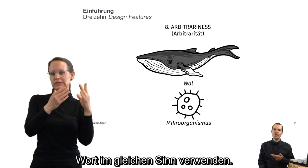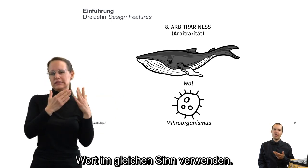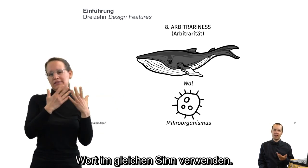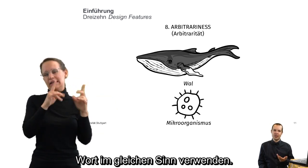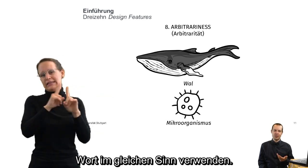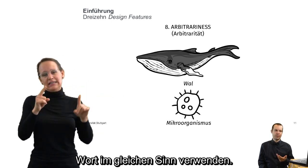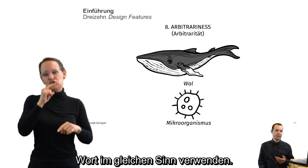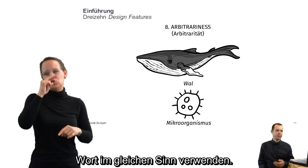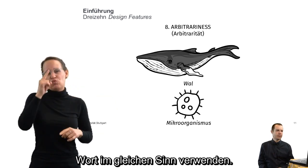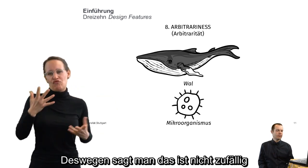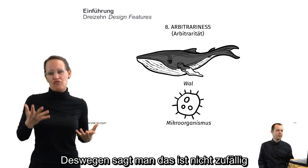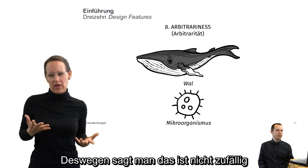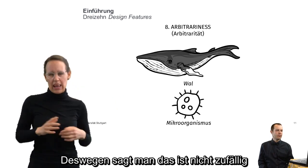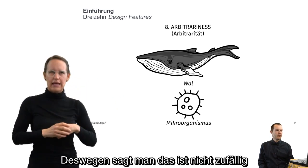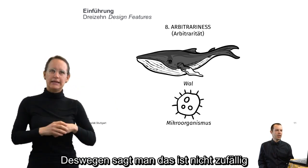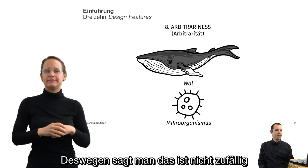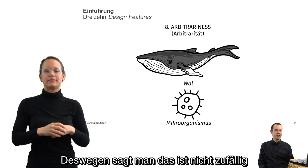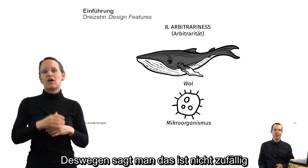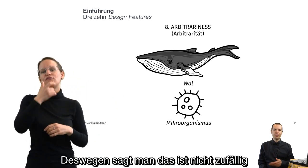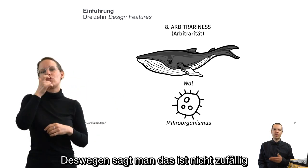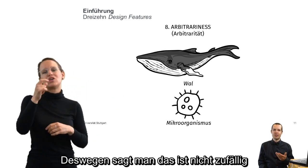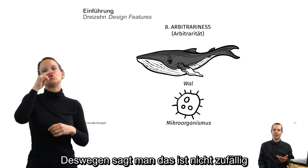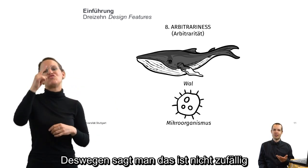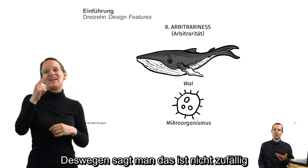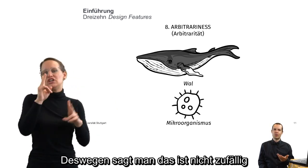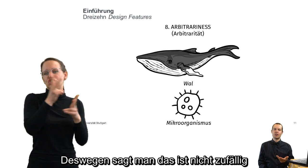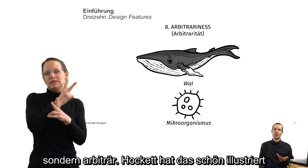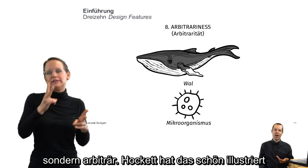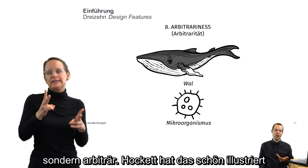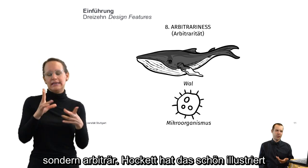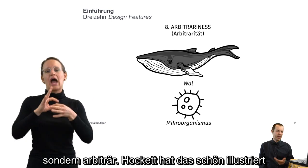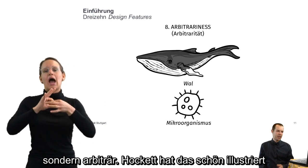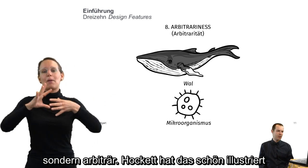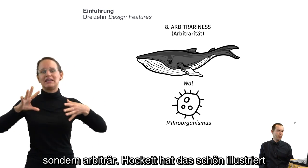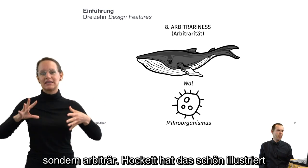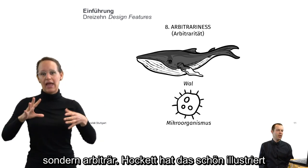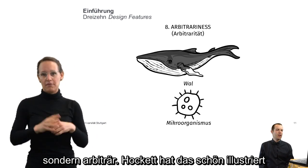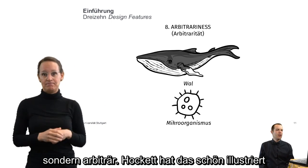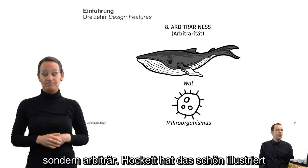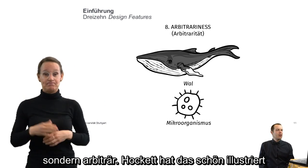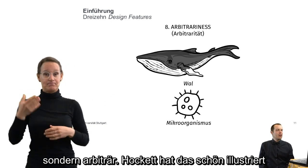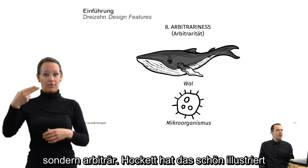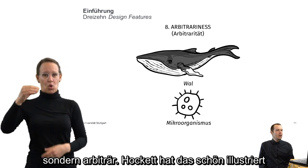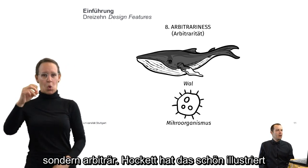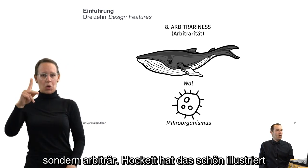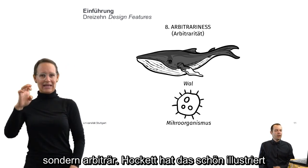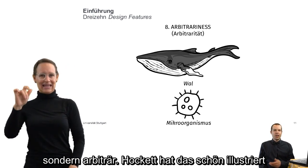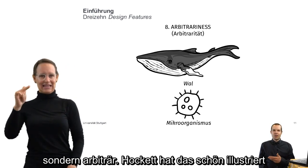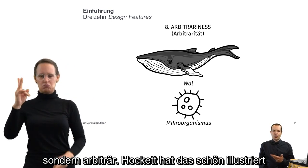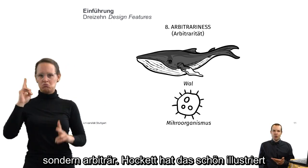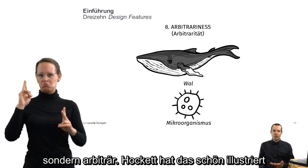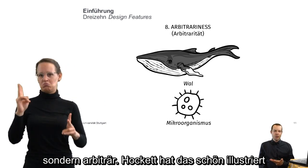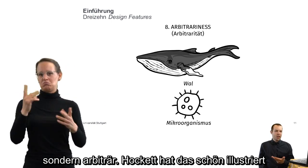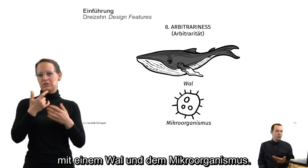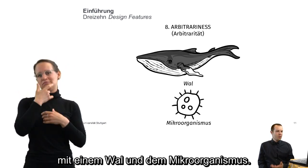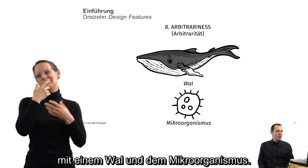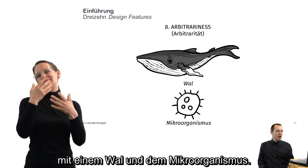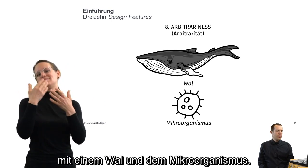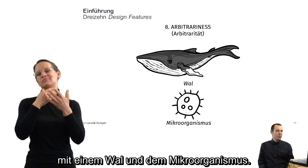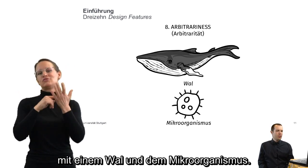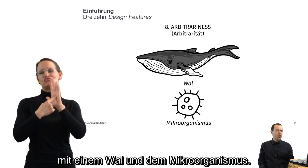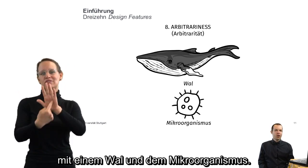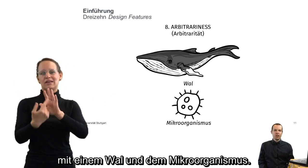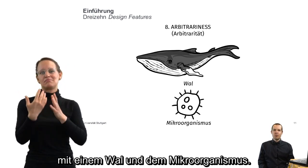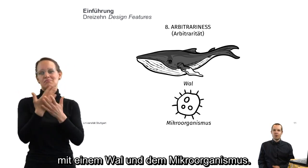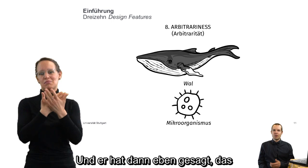im gleichen Sinn verwenden. Deswegen sagt man das nicht zufällig, sondern arbiträr. Hockert hat es schön illustriert mit einem